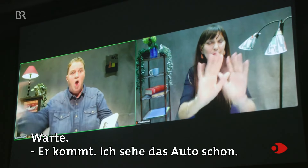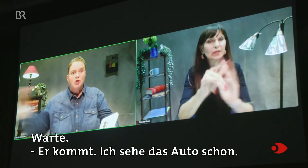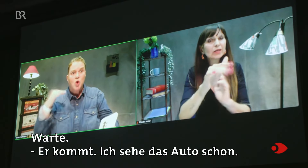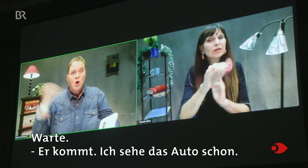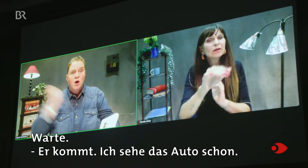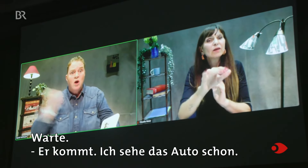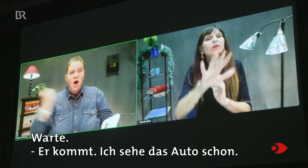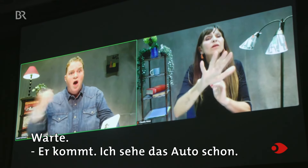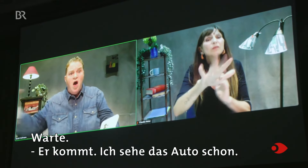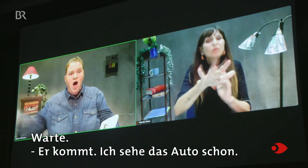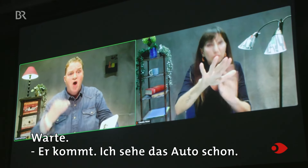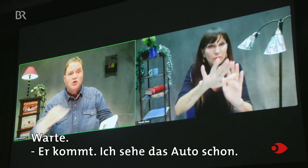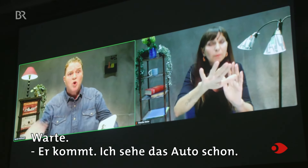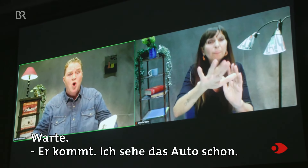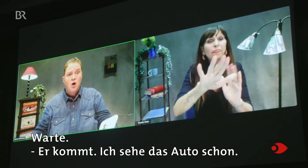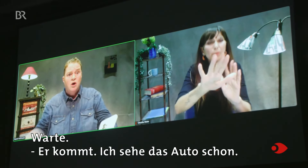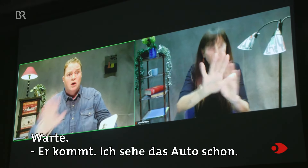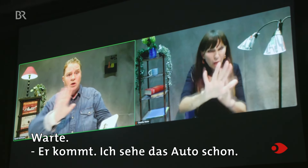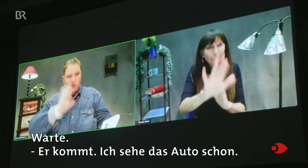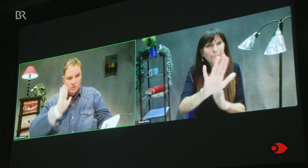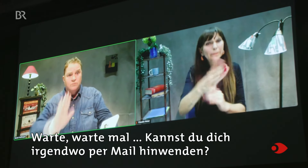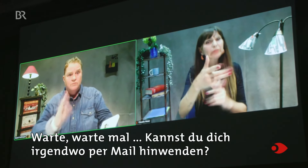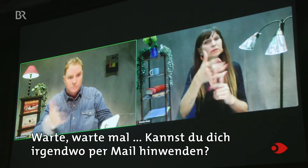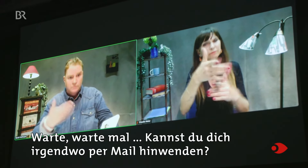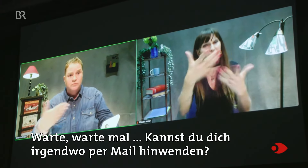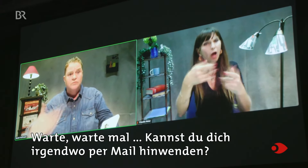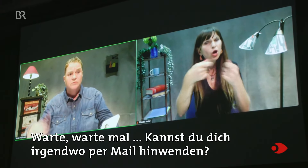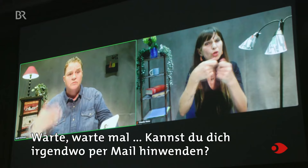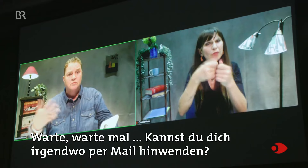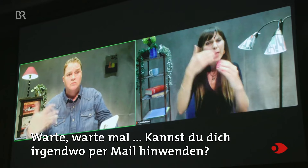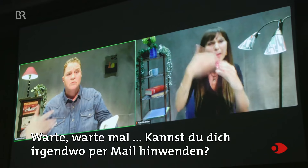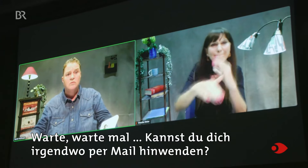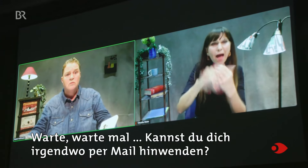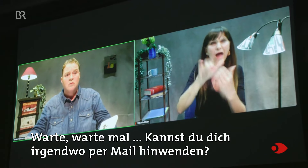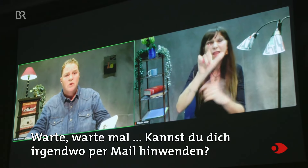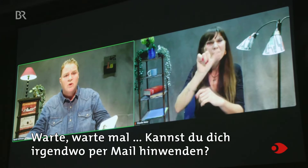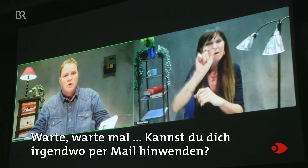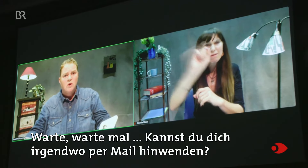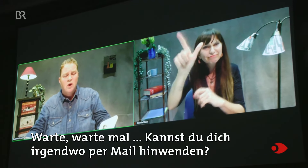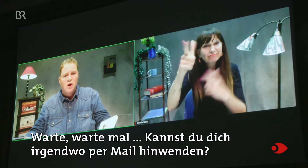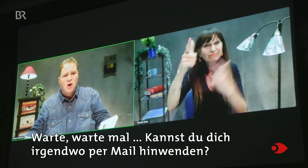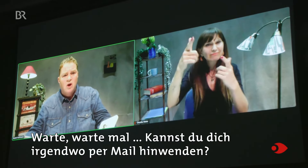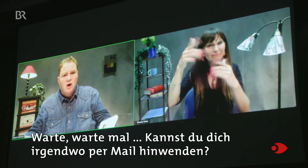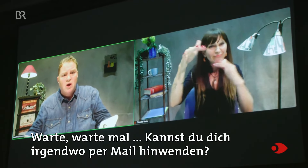Warte. Er kommt. Warte mal, warte. Ich sehe das Auto schon. Kannst du dich irgendwo per Mail hinwenden?